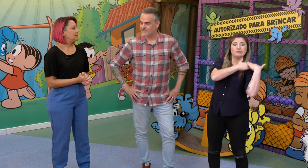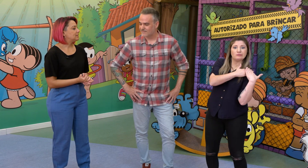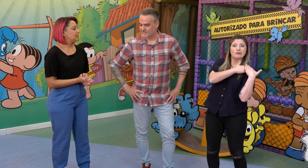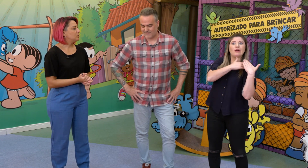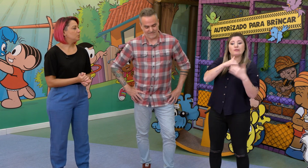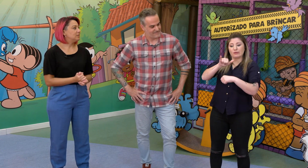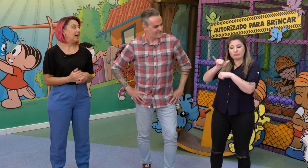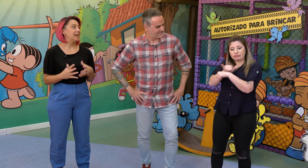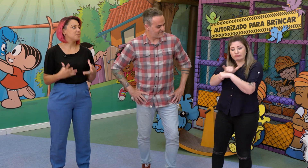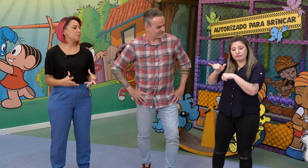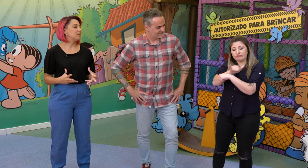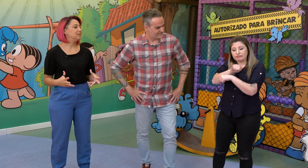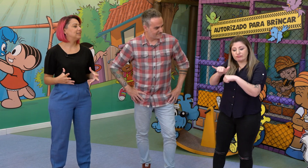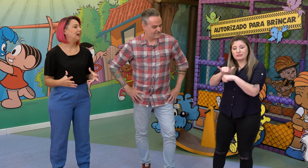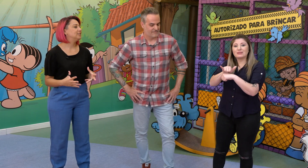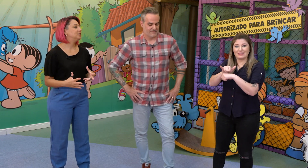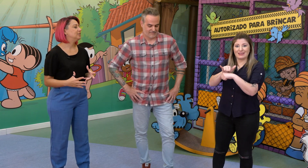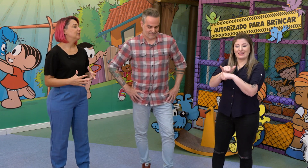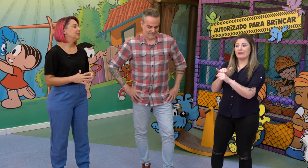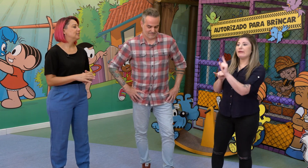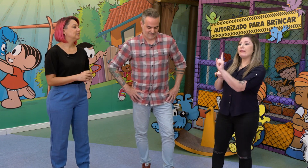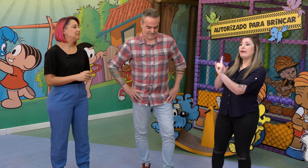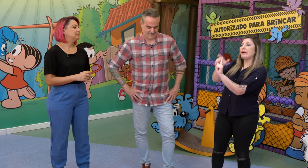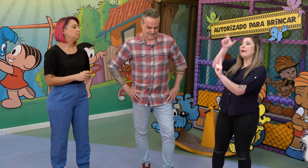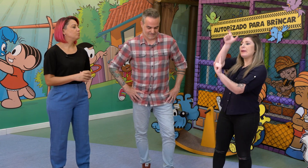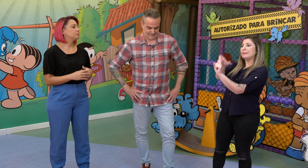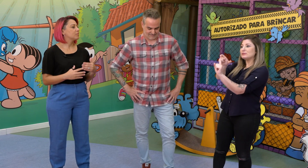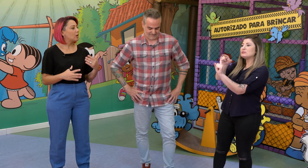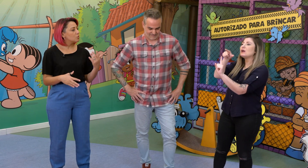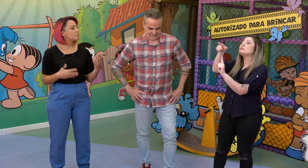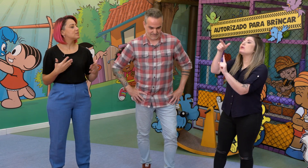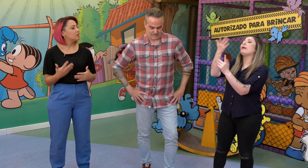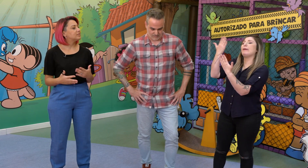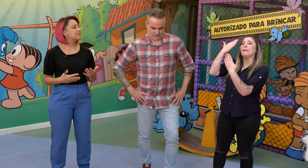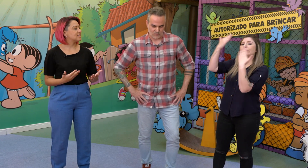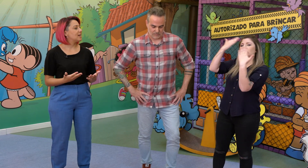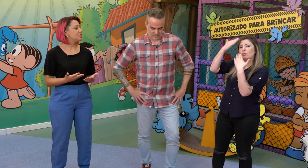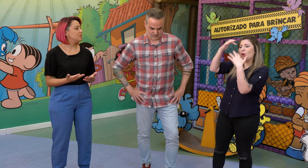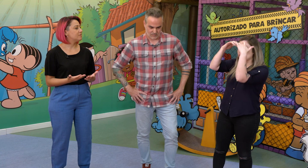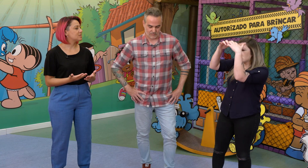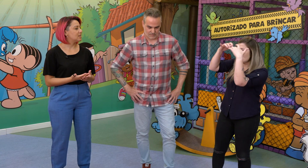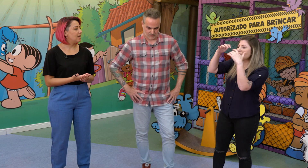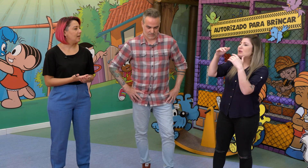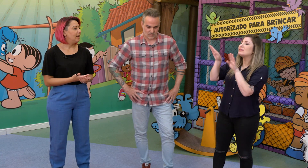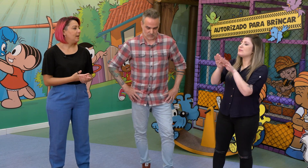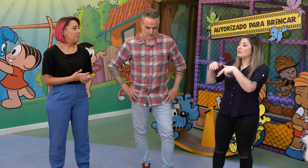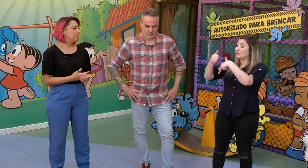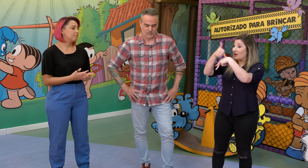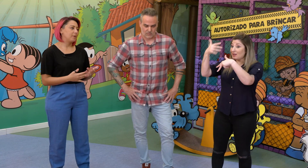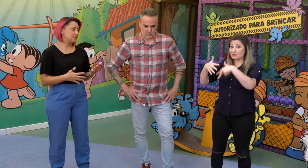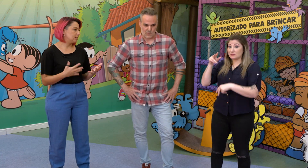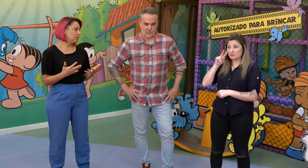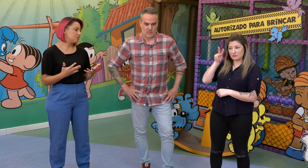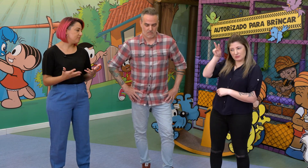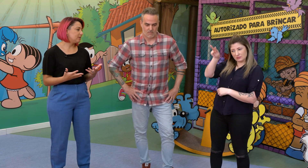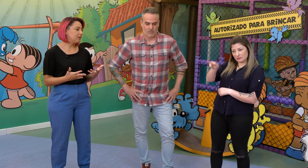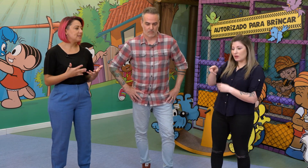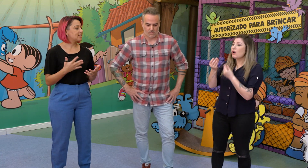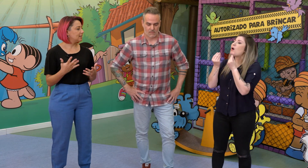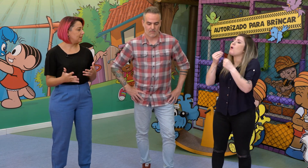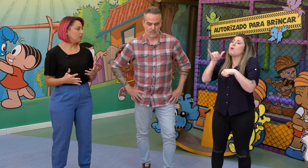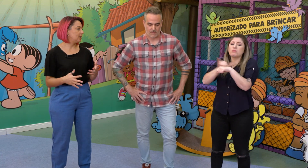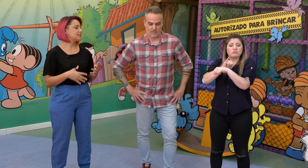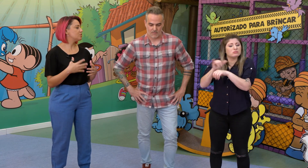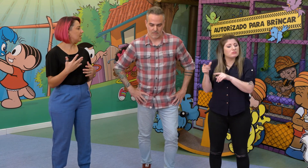Wagner, e pensando na responsabilidade da construção dessas narrativas, né? Pensando, inclusive, também